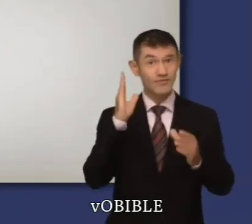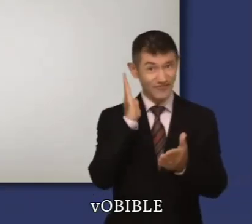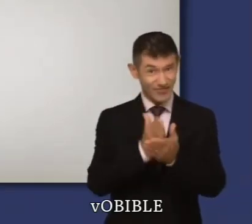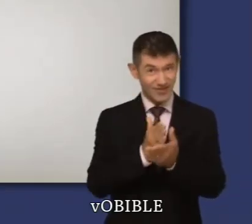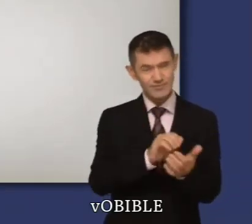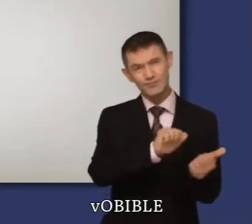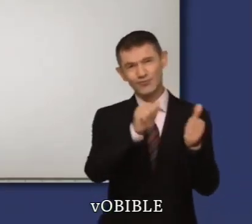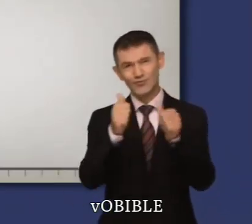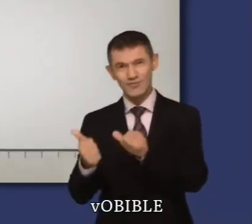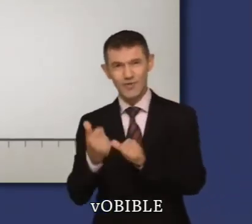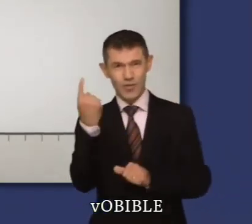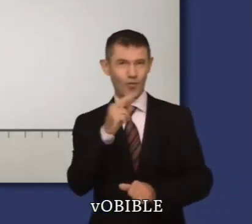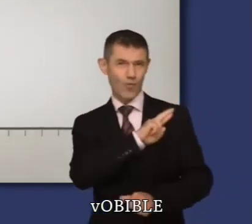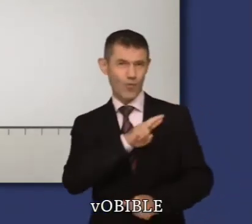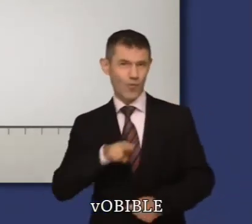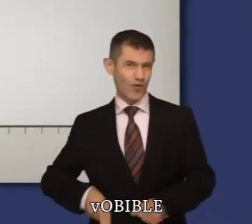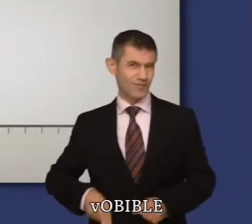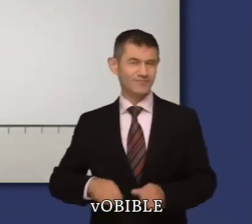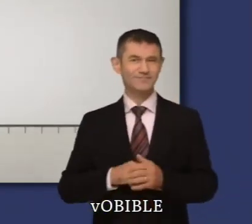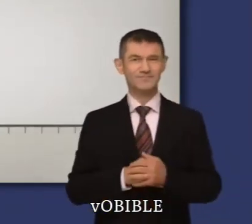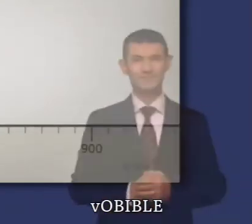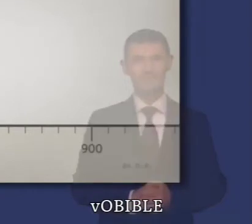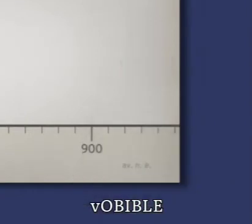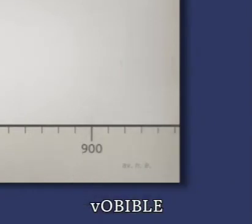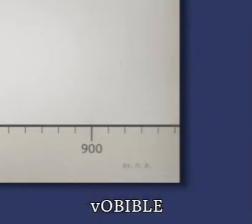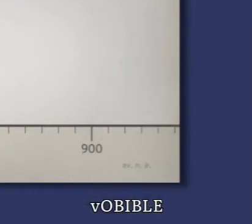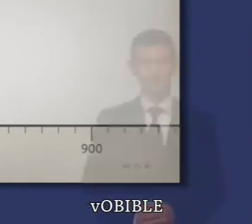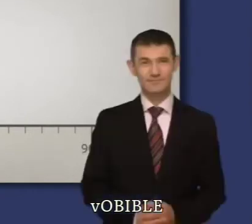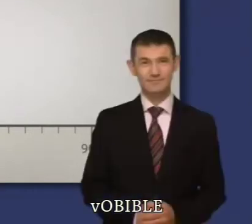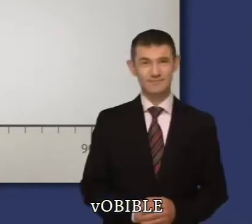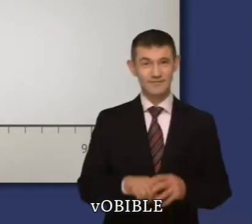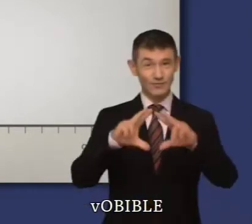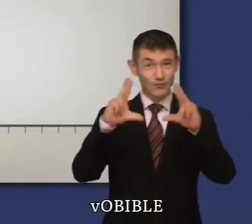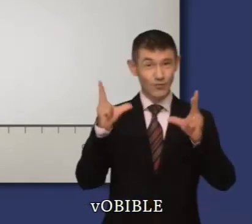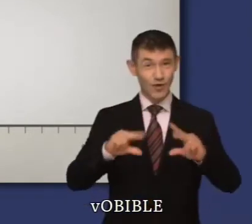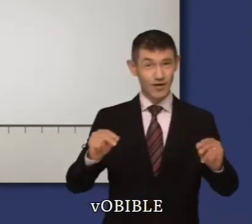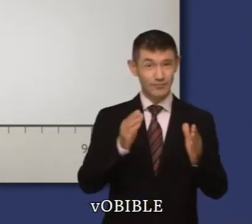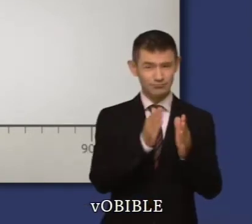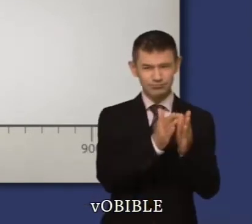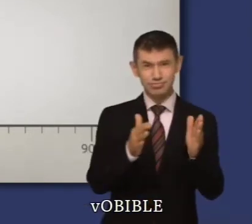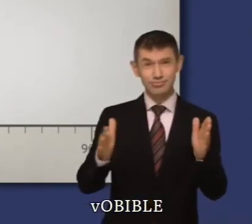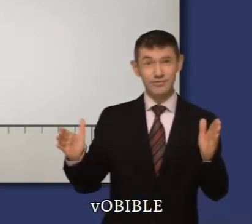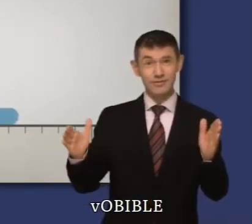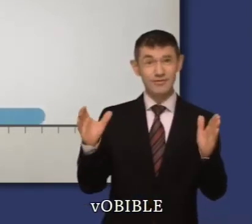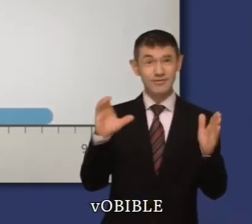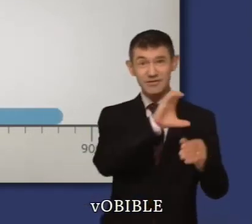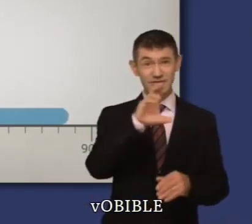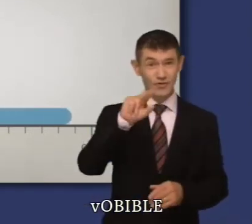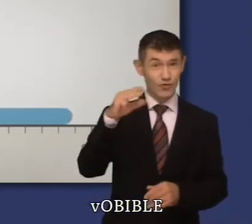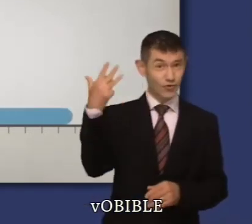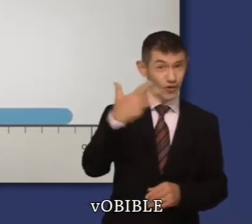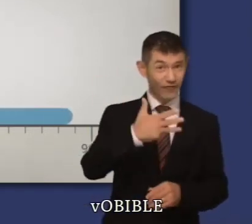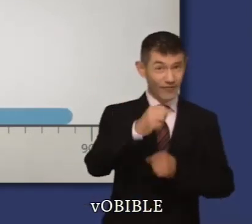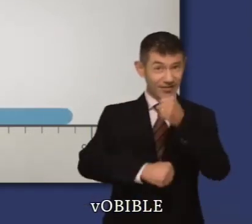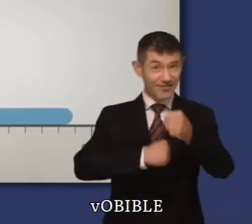Au cours de votre lecture de 2 Samuel, voyez avec quelle honnêteté les prophètes de Dieu ont raconté l'histoire